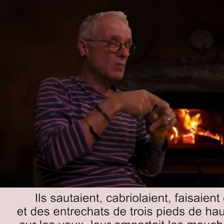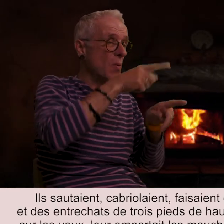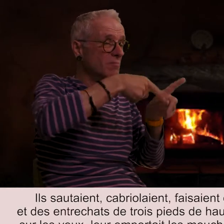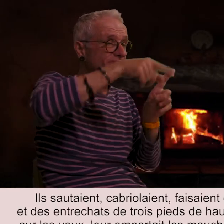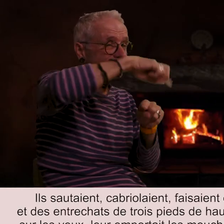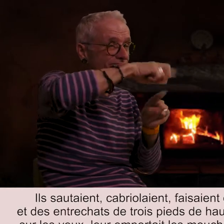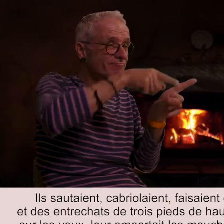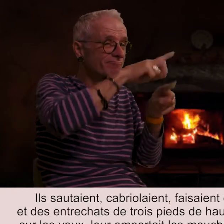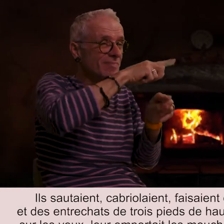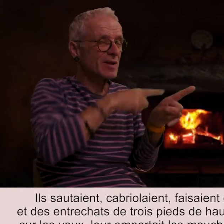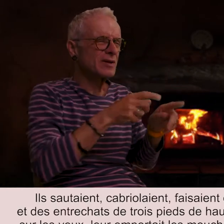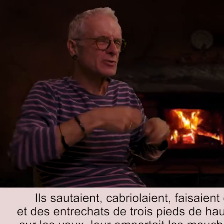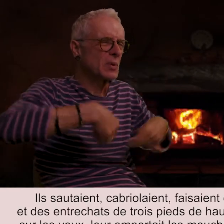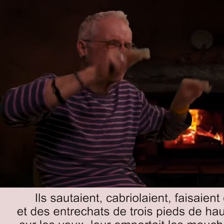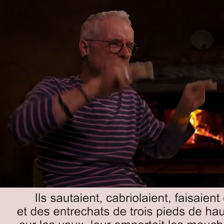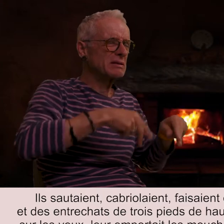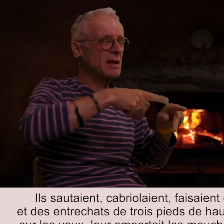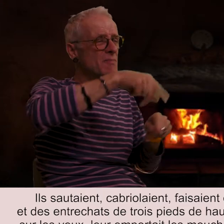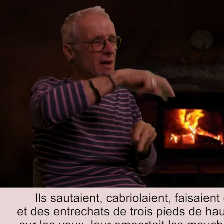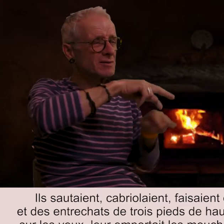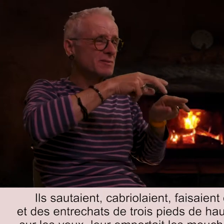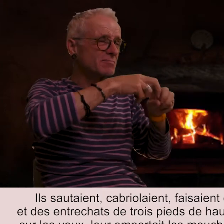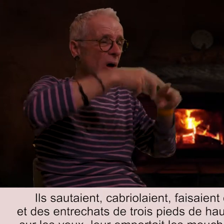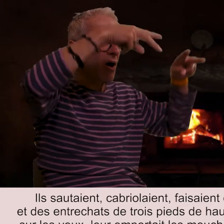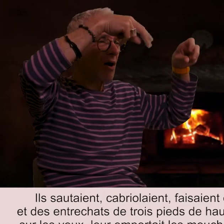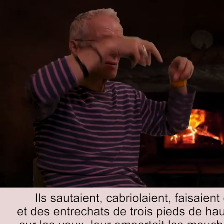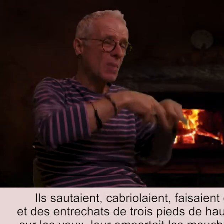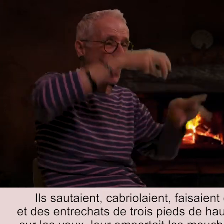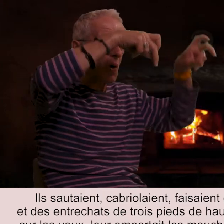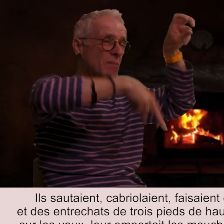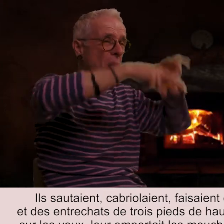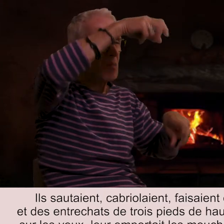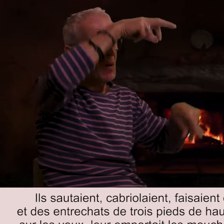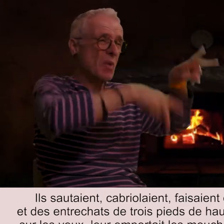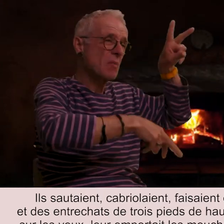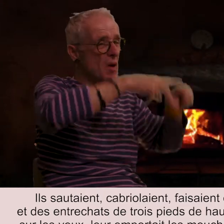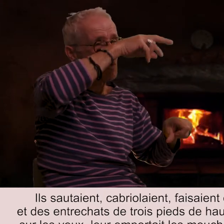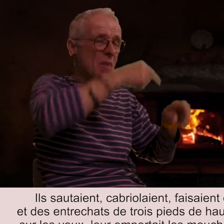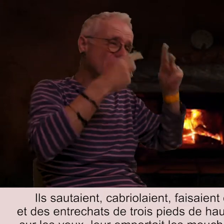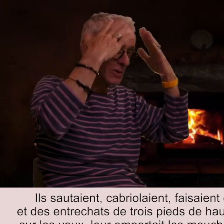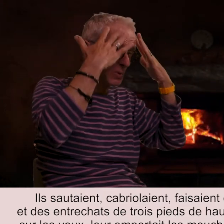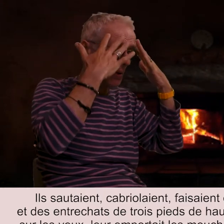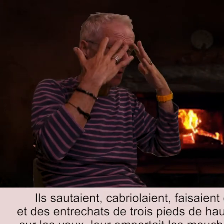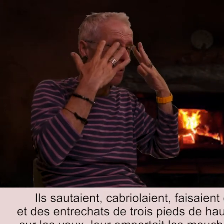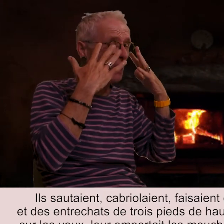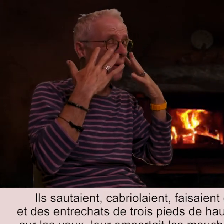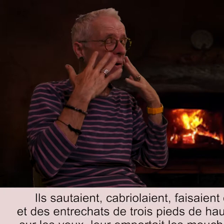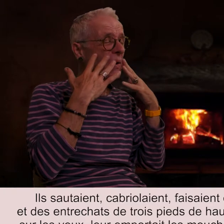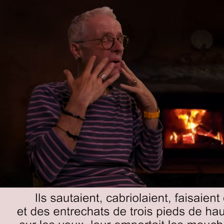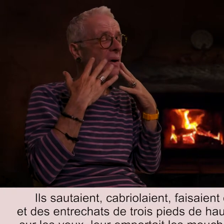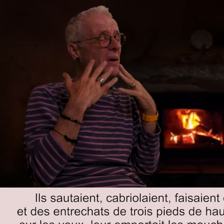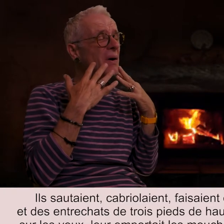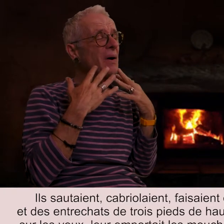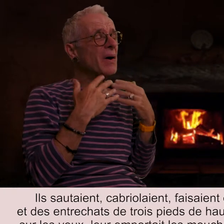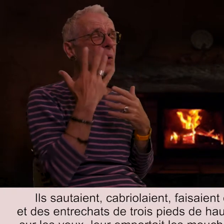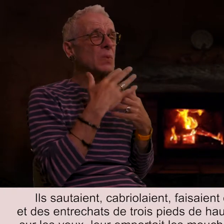jambes des jetés battus et des entrechats de trois pieds de haut tant que la sueur leur coulant du front sur les